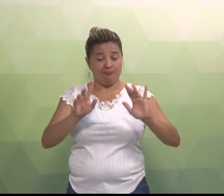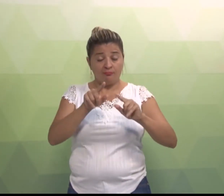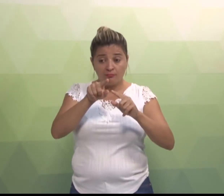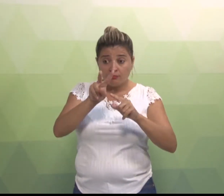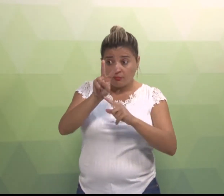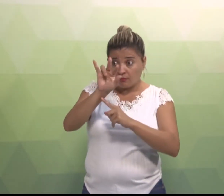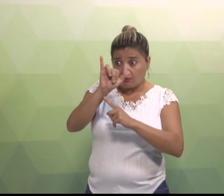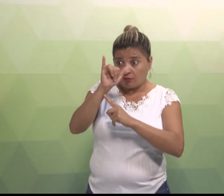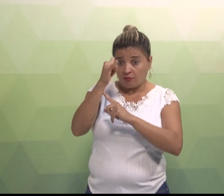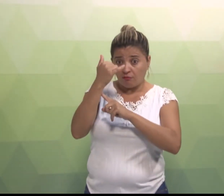forma.